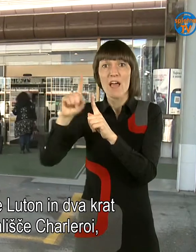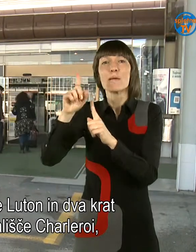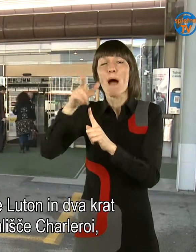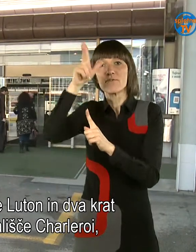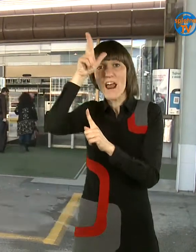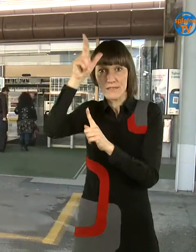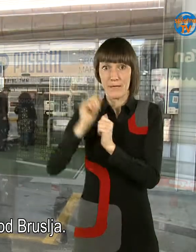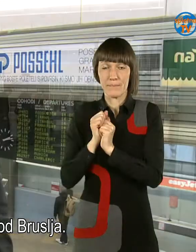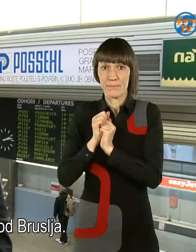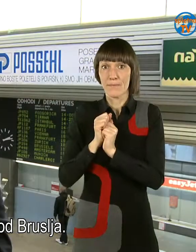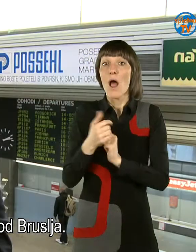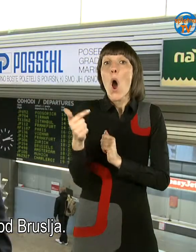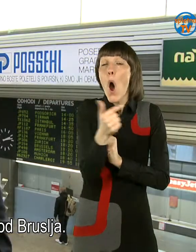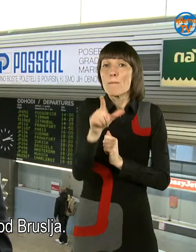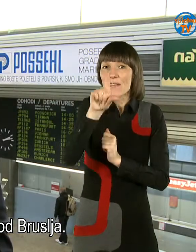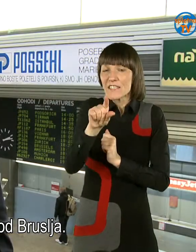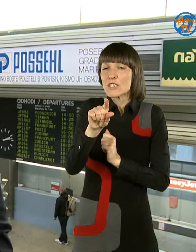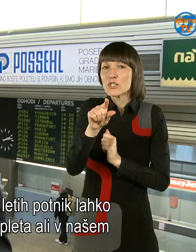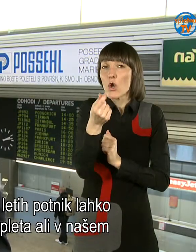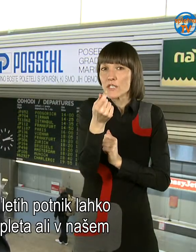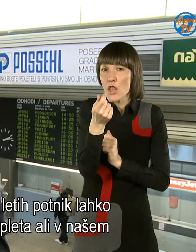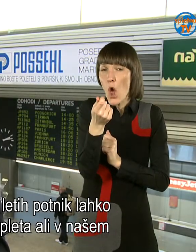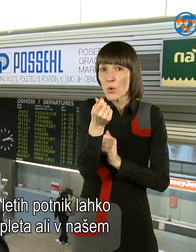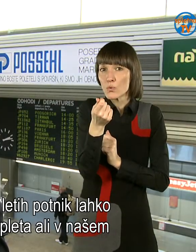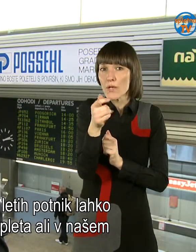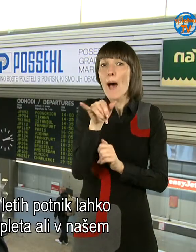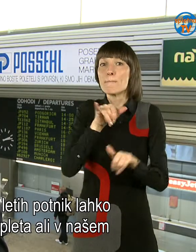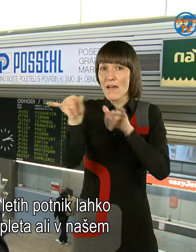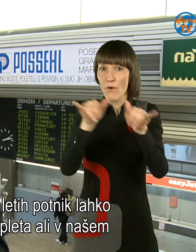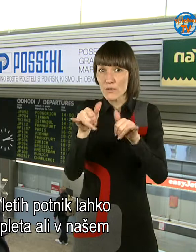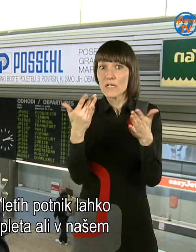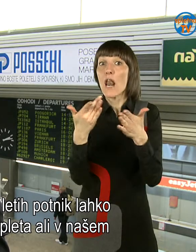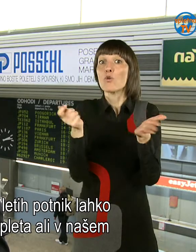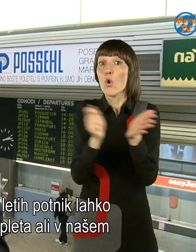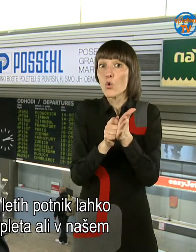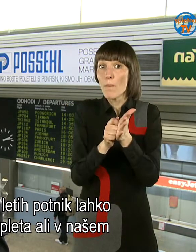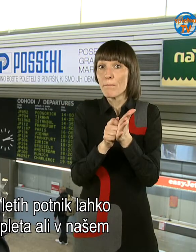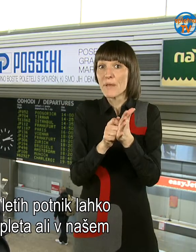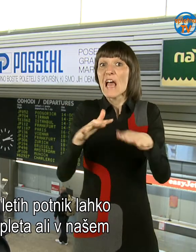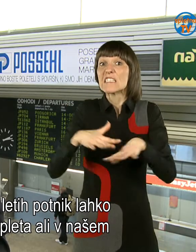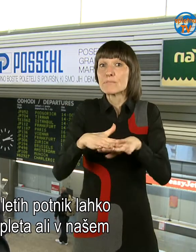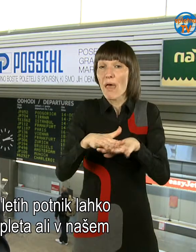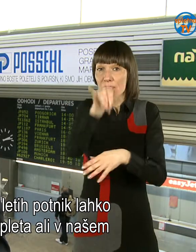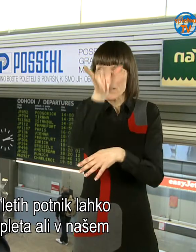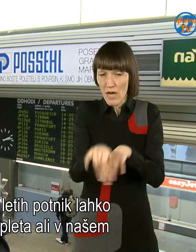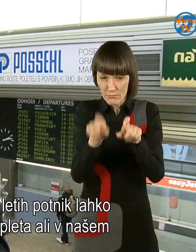Charleroi. Pri nizkocenovni prevozniki potnik lahko kupi karto preko spleta, v našem primeru tudi